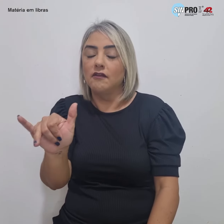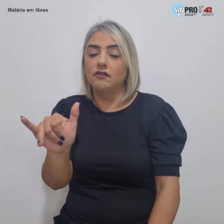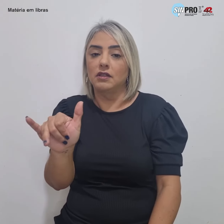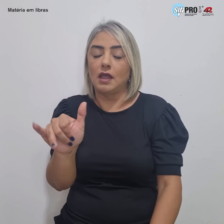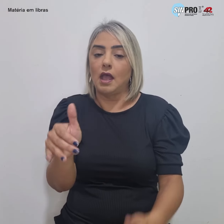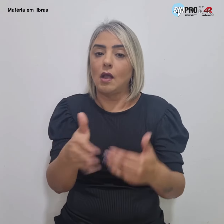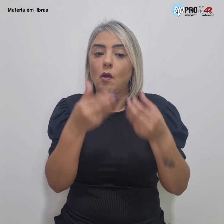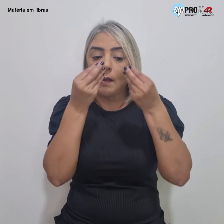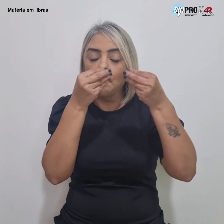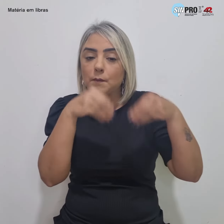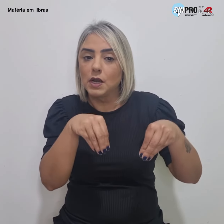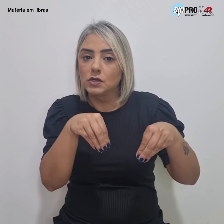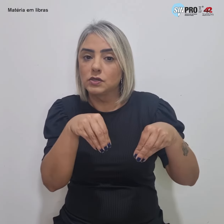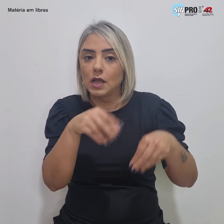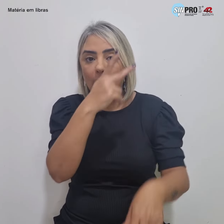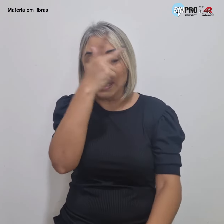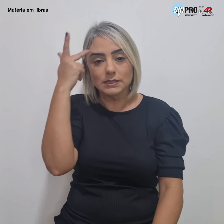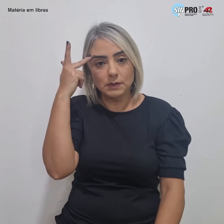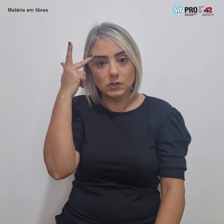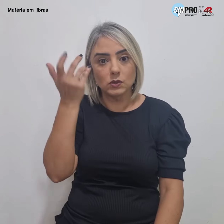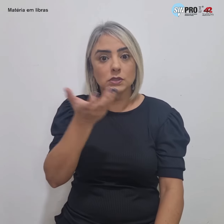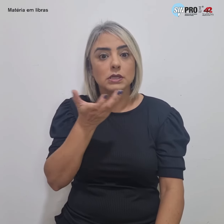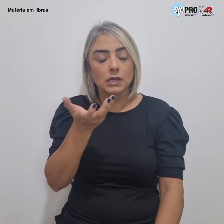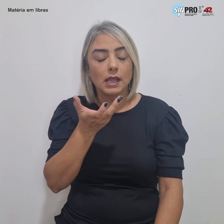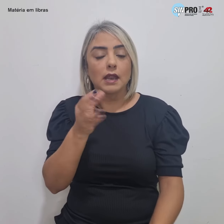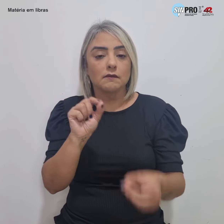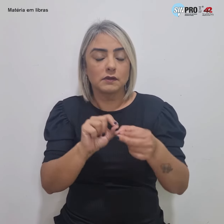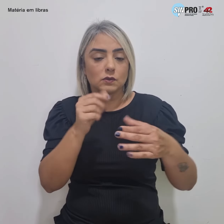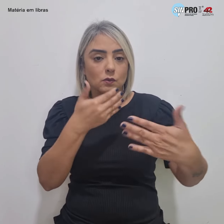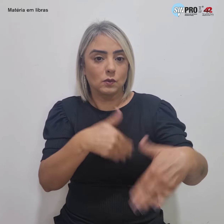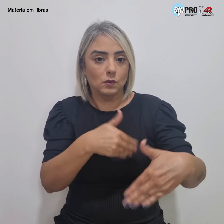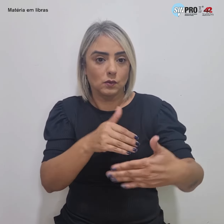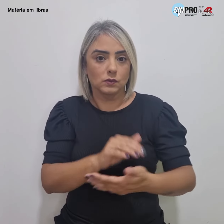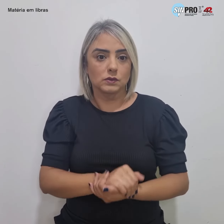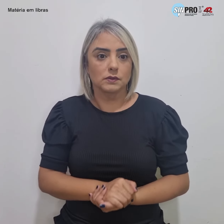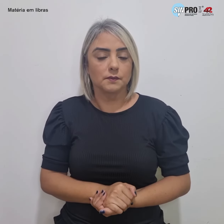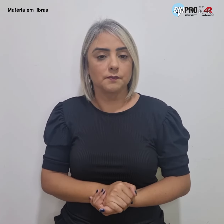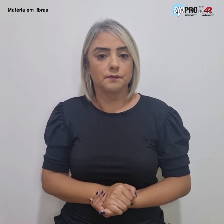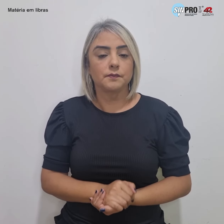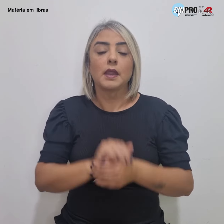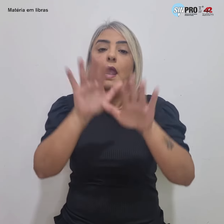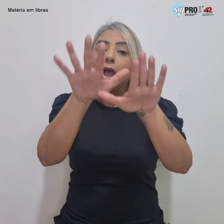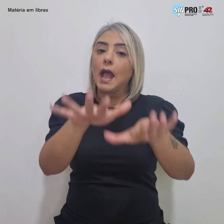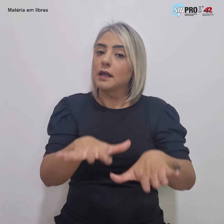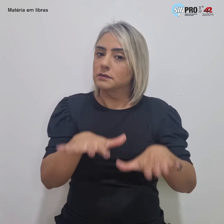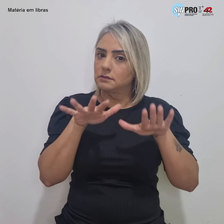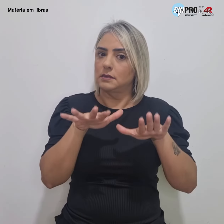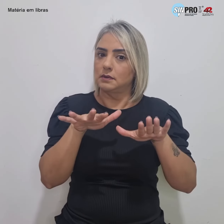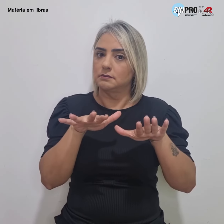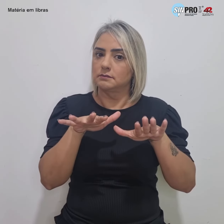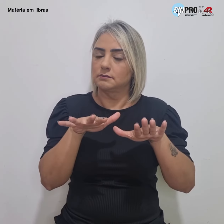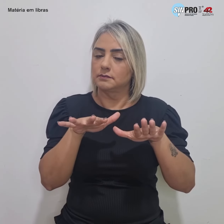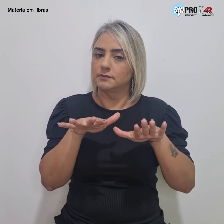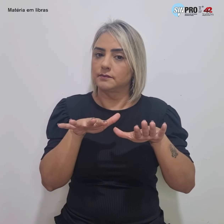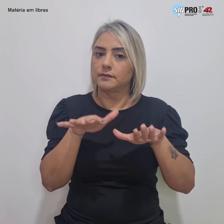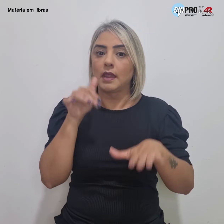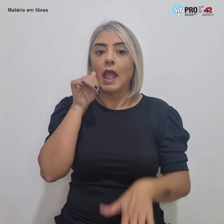prejuízo a candidatos e candidatas a assembleia e a diretoria